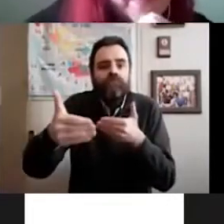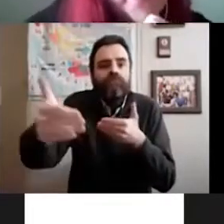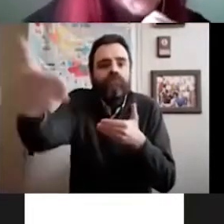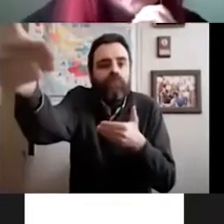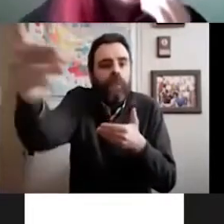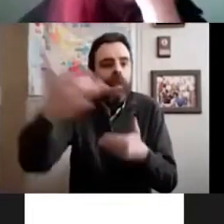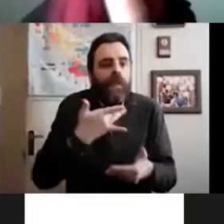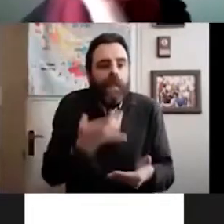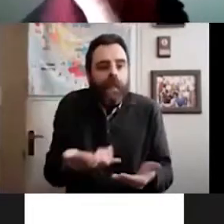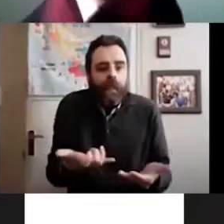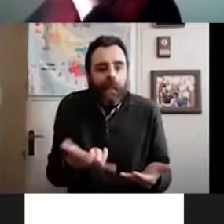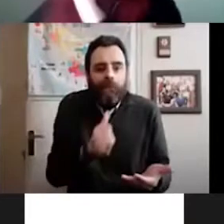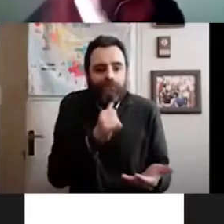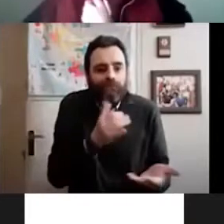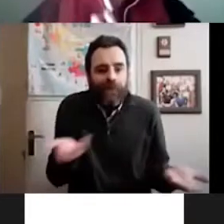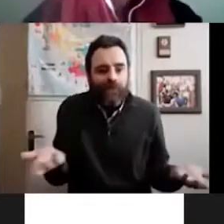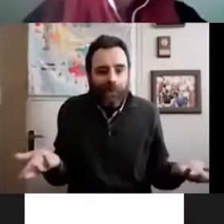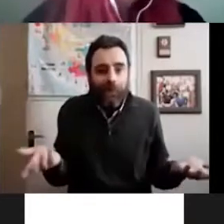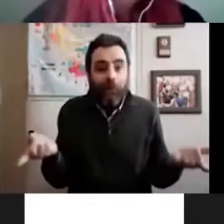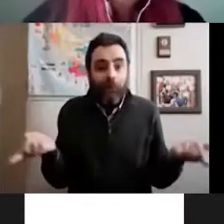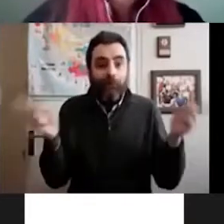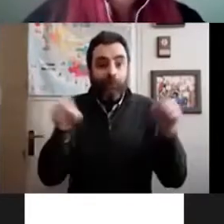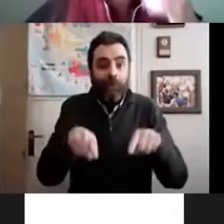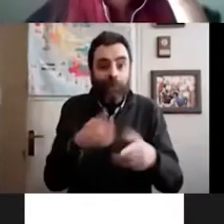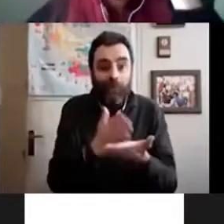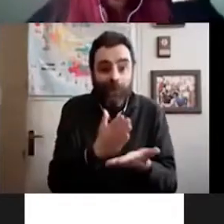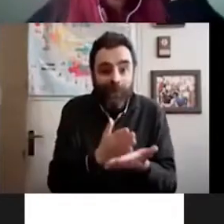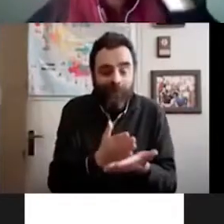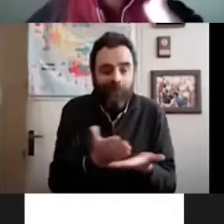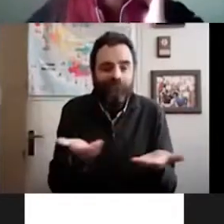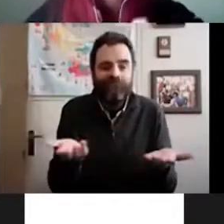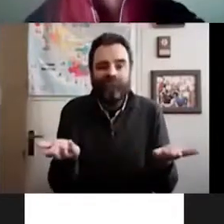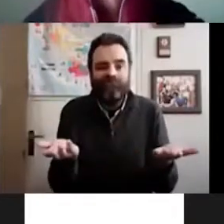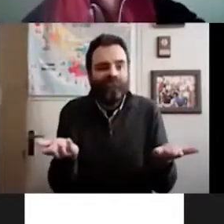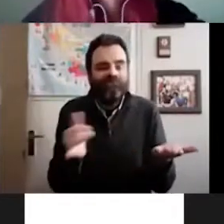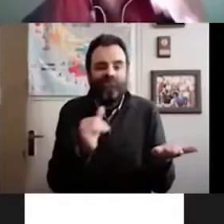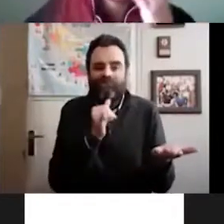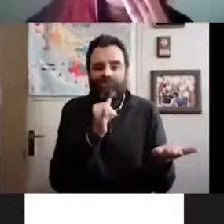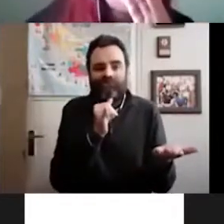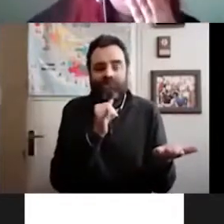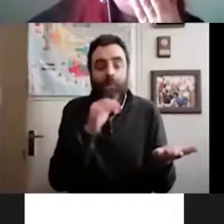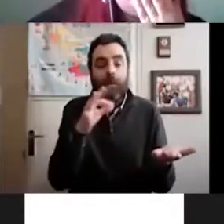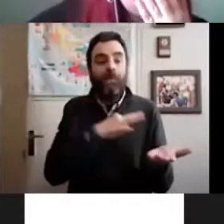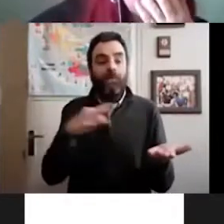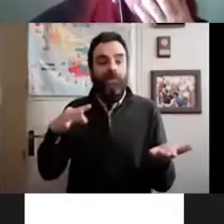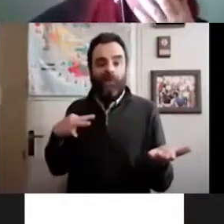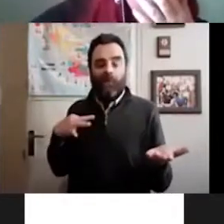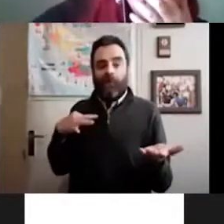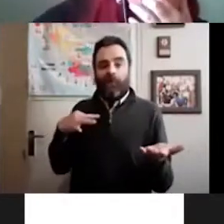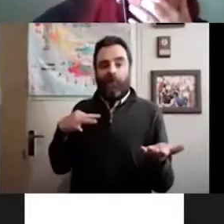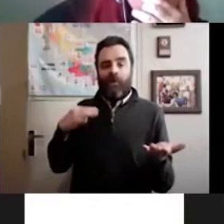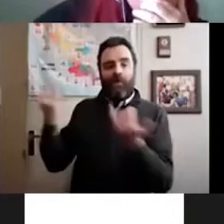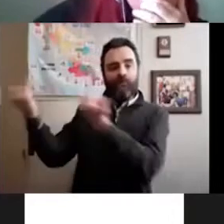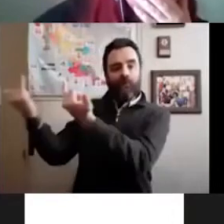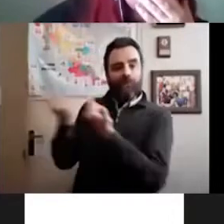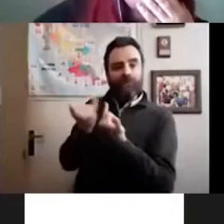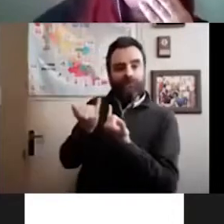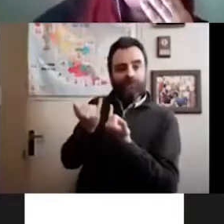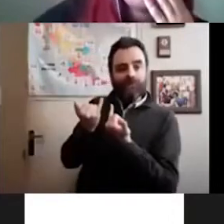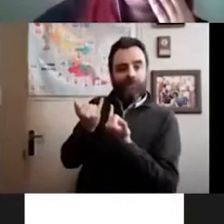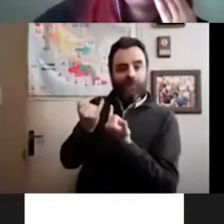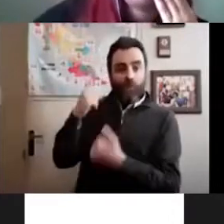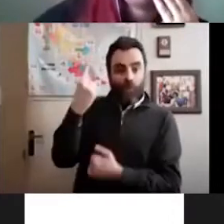Pero no lo sé, igual de aquí en adelante, ¿qué va a pasar? No sabemos. ¿Vamos a volver a la escuela o qué?